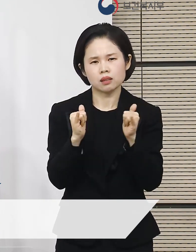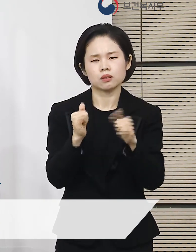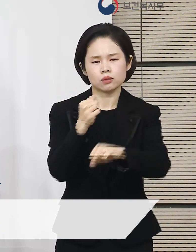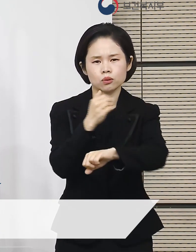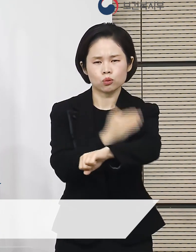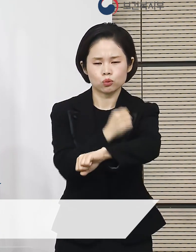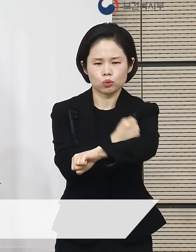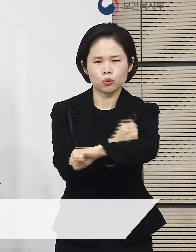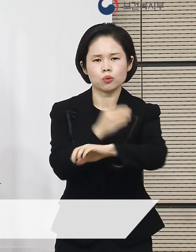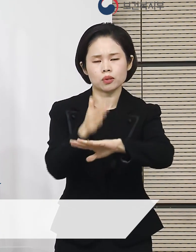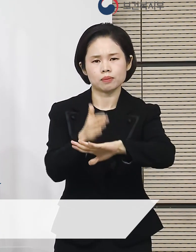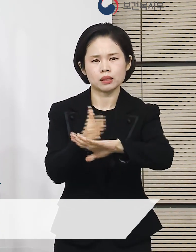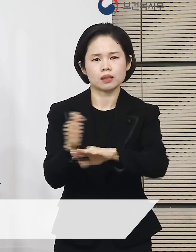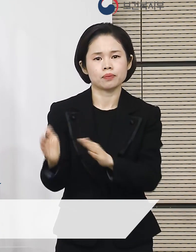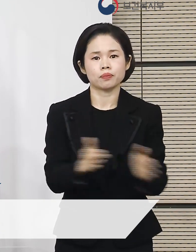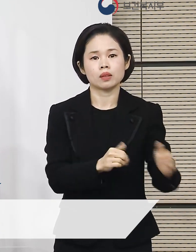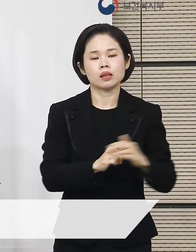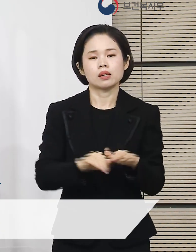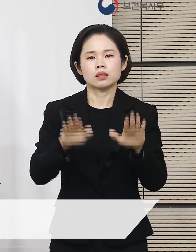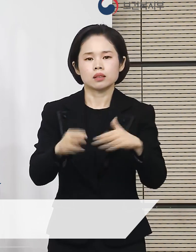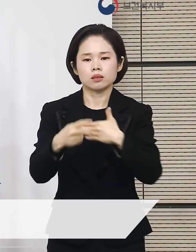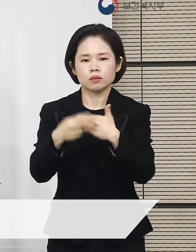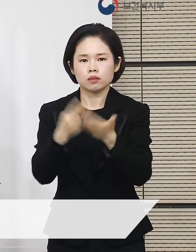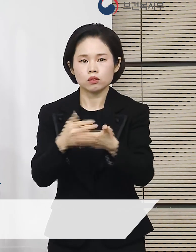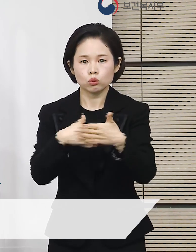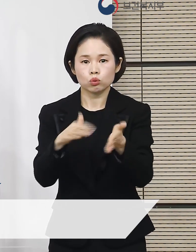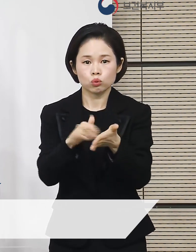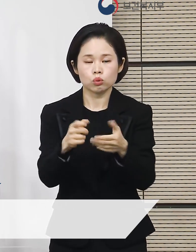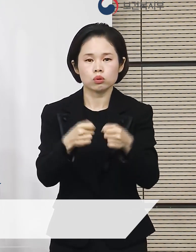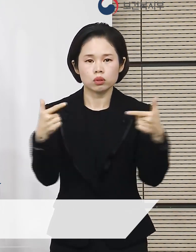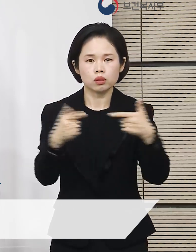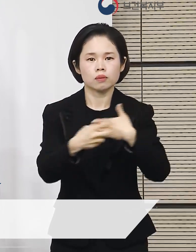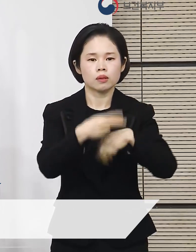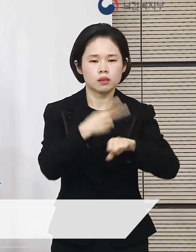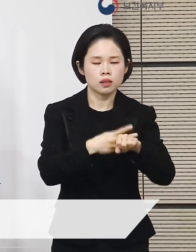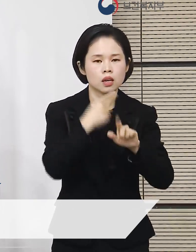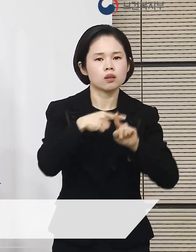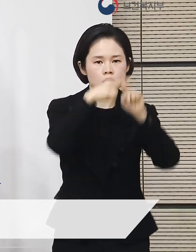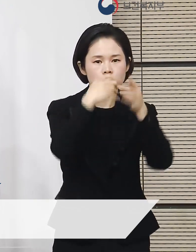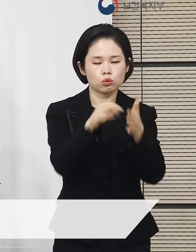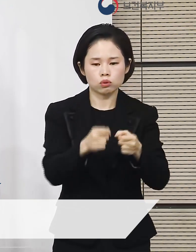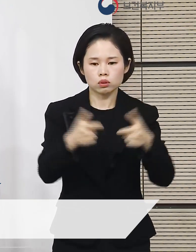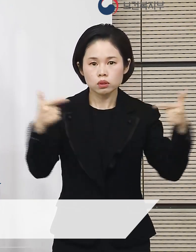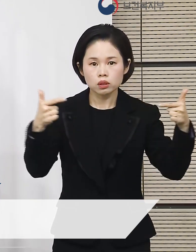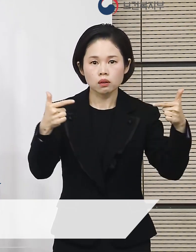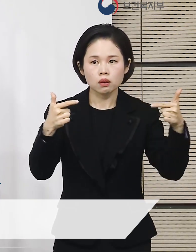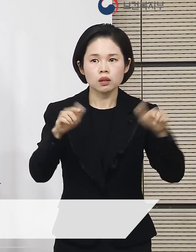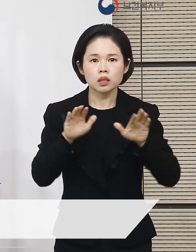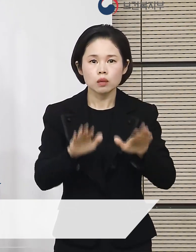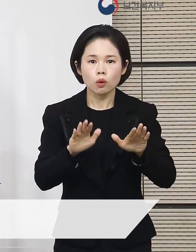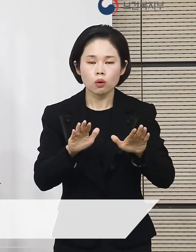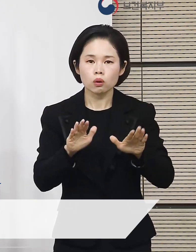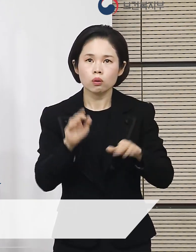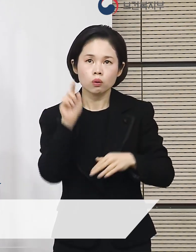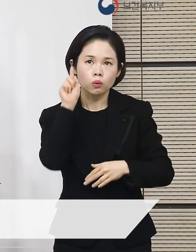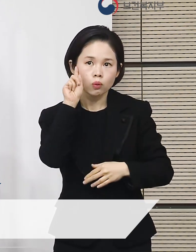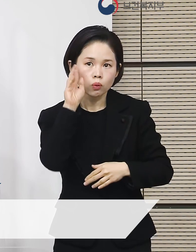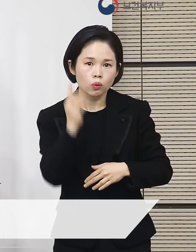의료체계의 역량도 신속히 확충해 나가며 이번 주부터 조금씩 여력을 회복하고 있습니다.